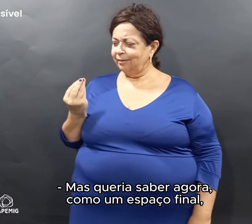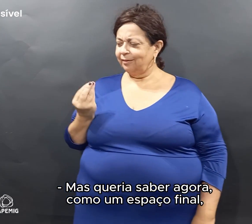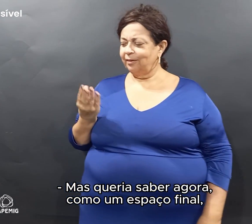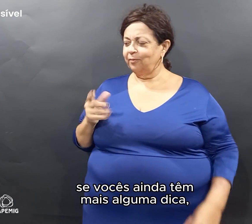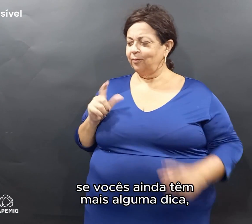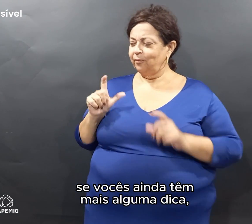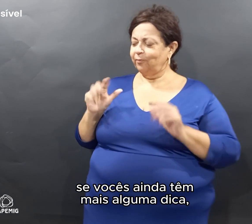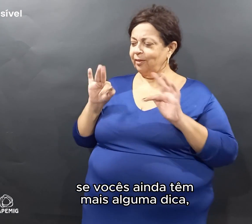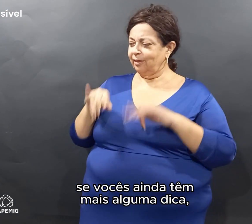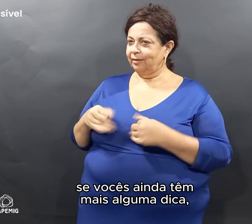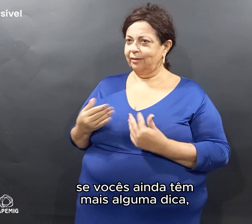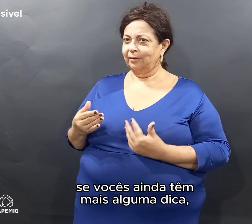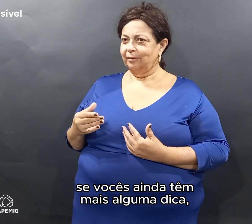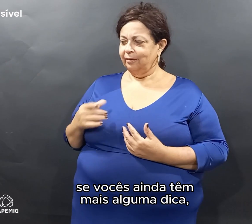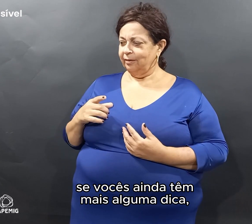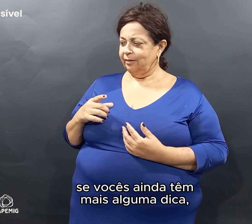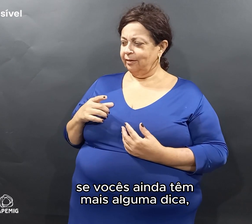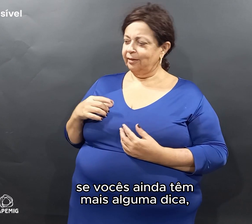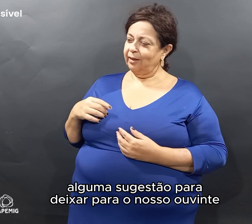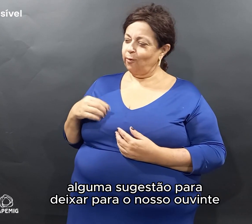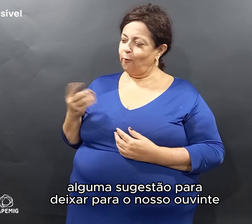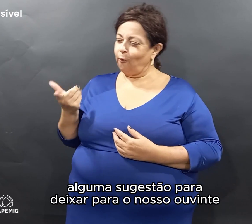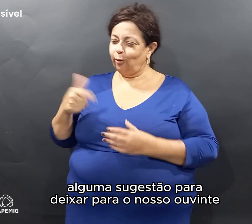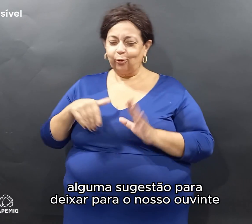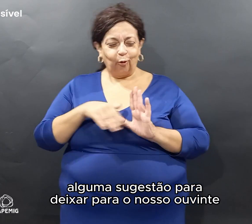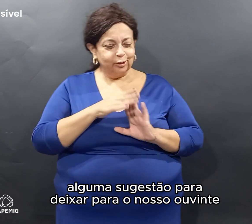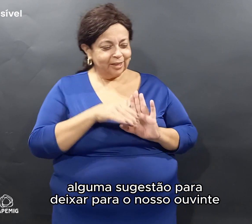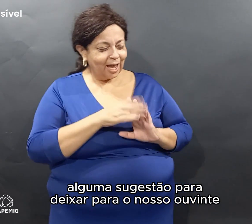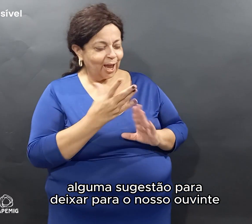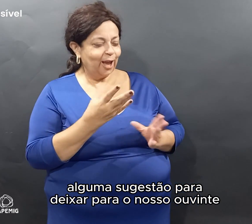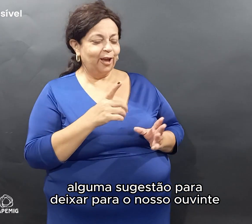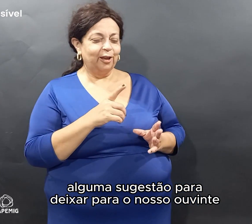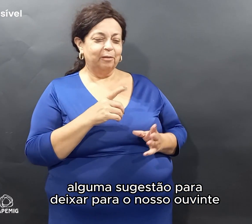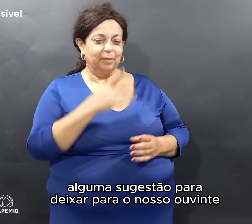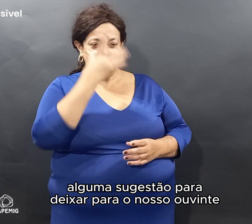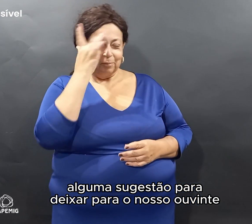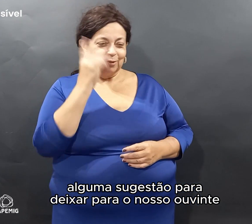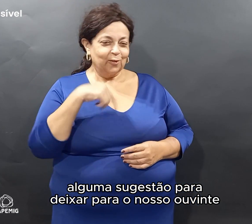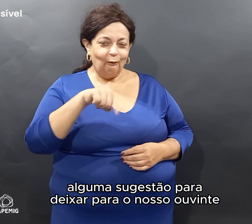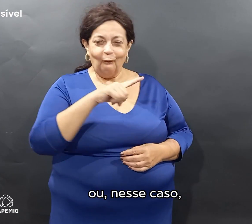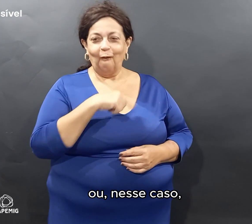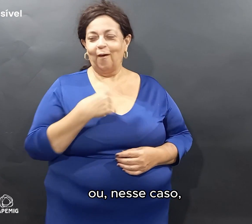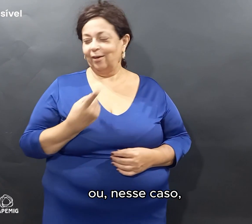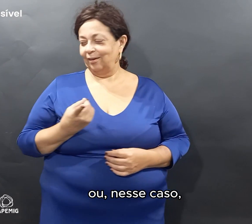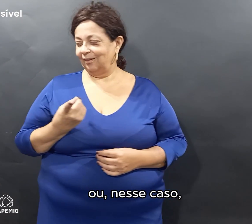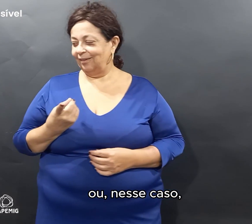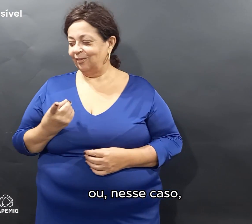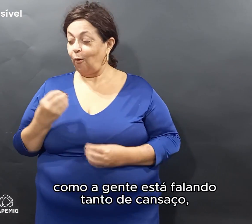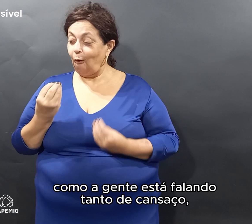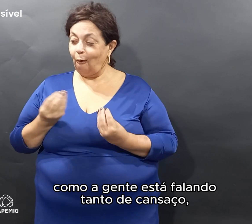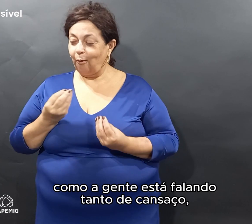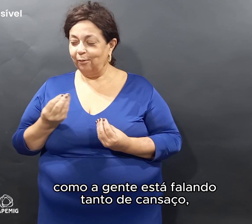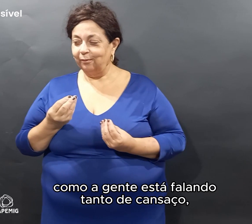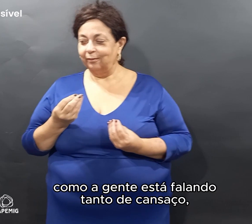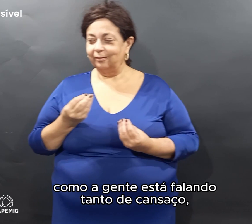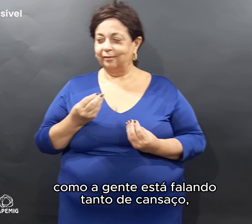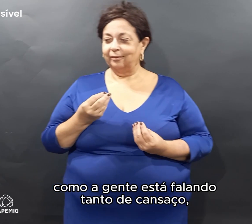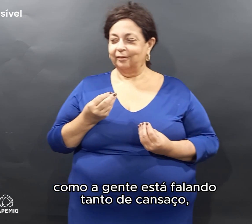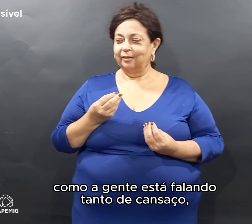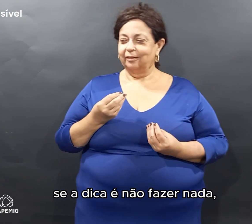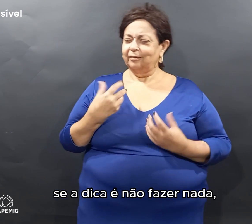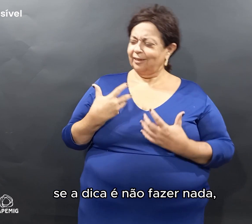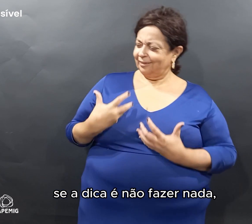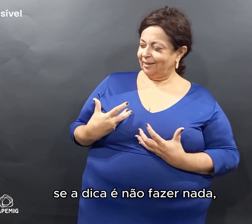um espaço final, se vocês ainda têm mais alguma dica, alguma sugestão para deixar para o nosso ouvinte. Ou, nesse caso, como a gente está falando tanto